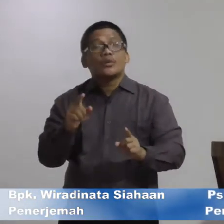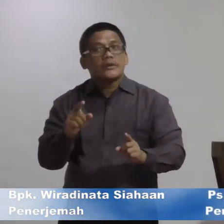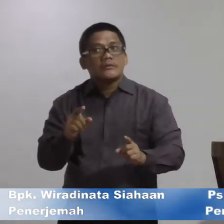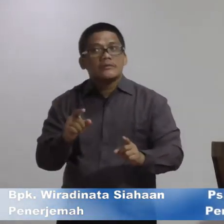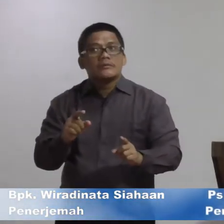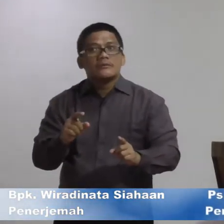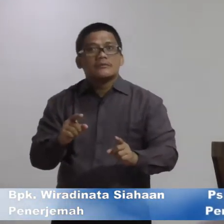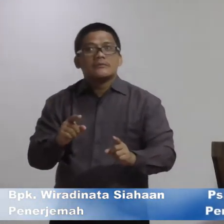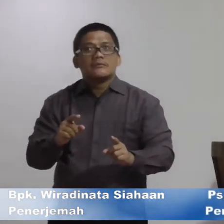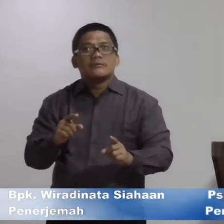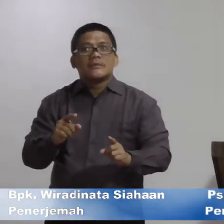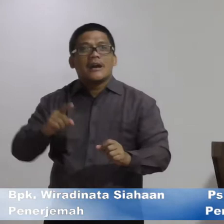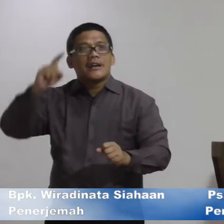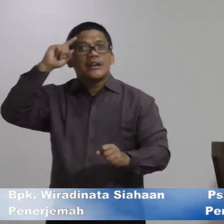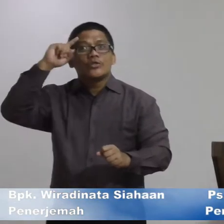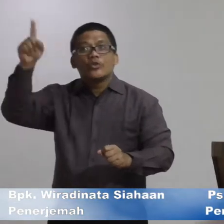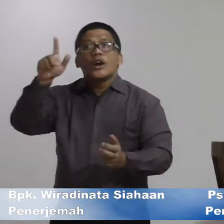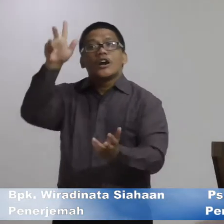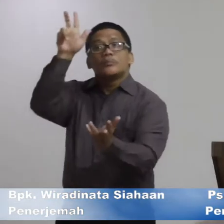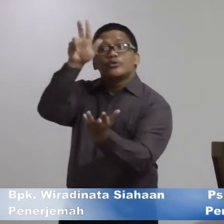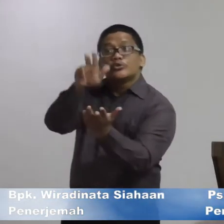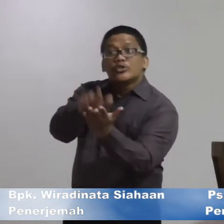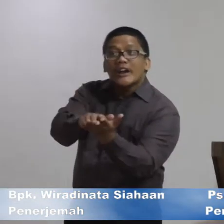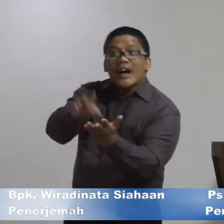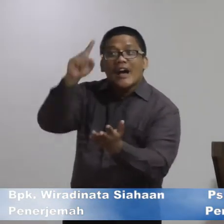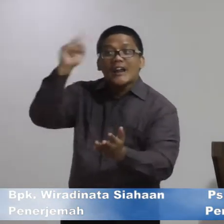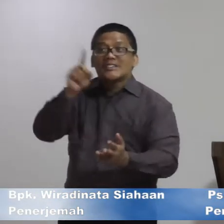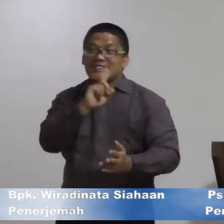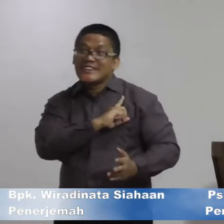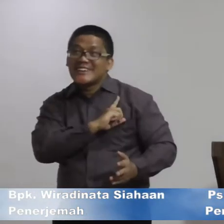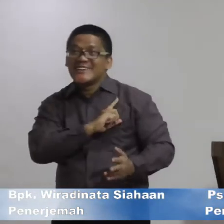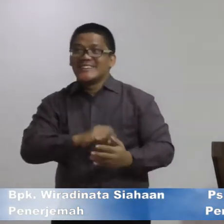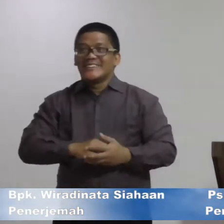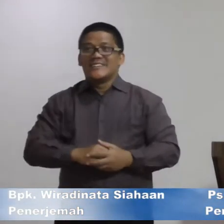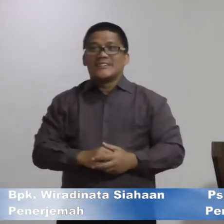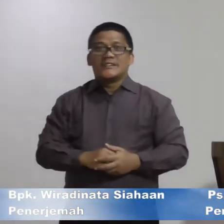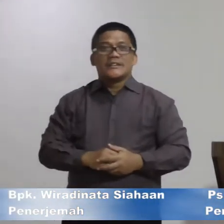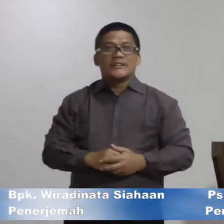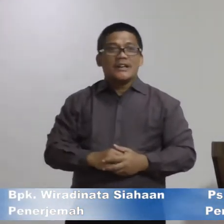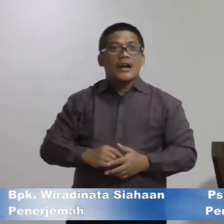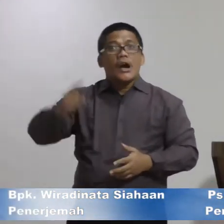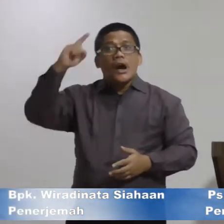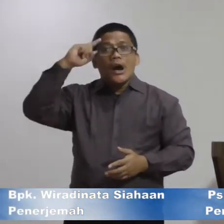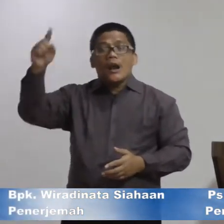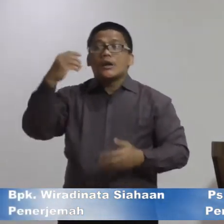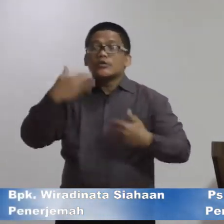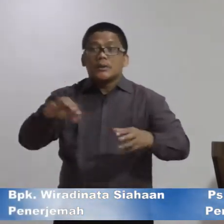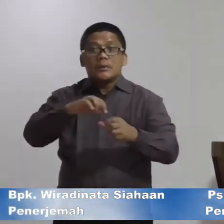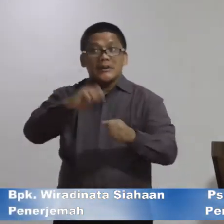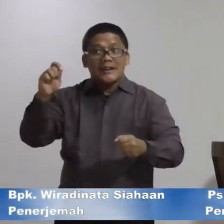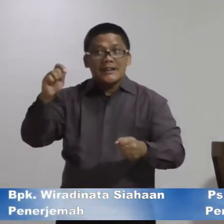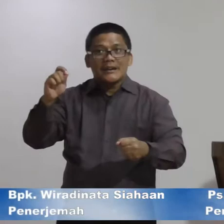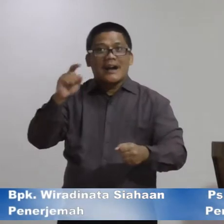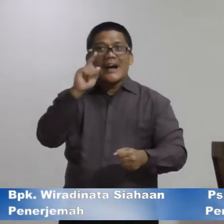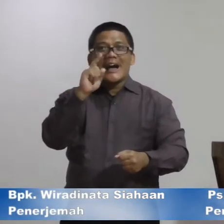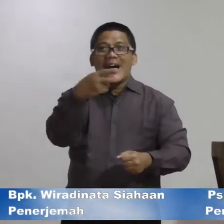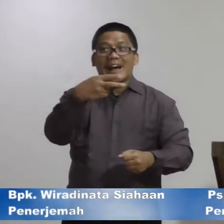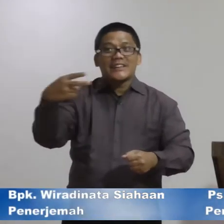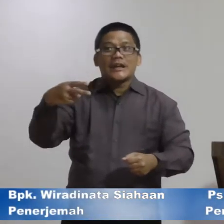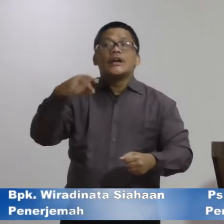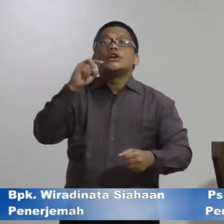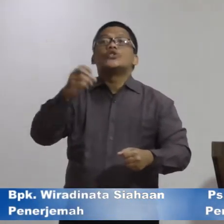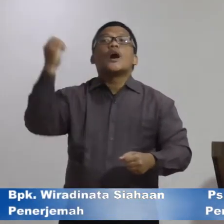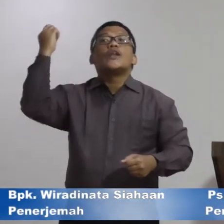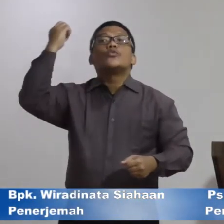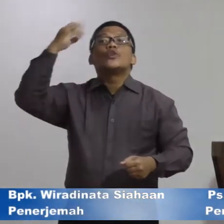apapun. Tapi ini adalah pilihan Allah bagi kita. Jadi kalau Bapak Ibu dipilih dan diselamatkan oleh Tuhan, itu adalah anugerah